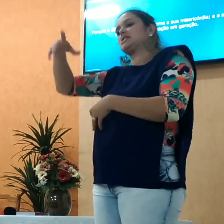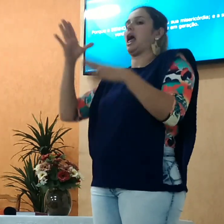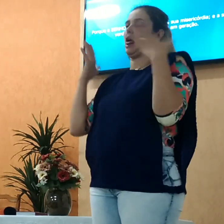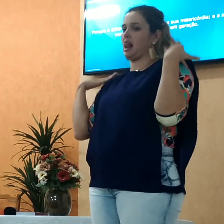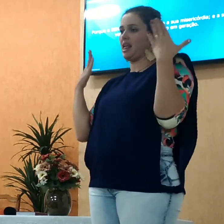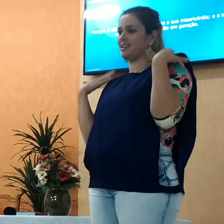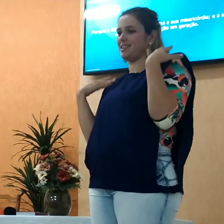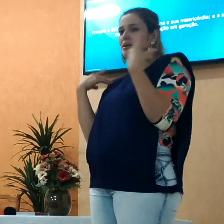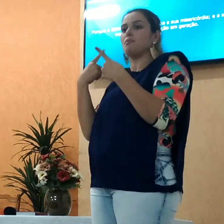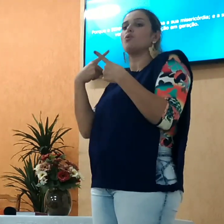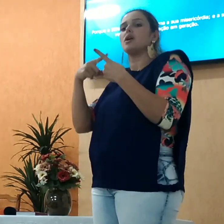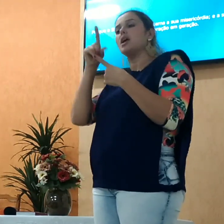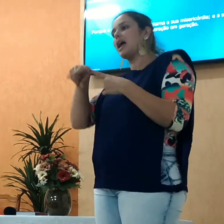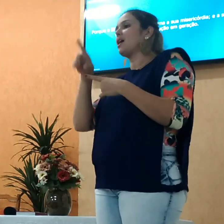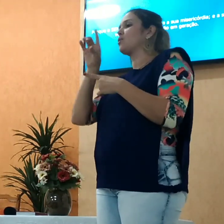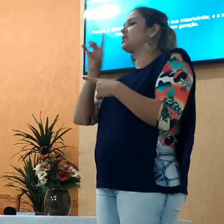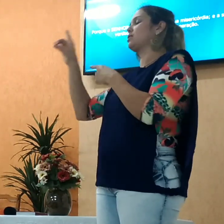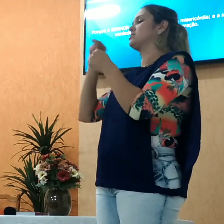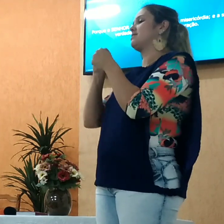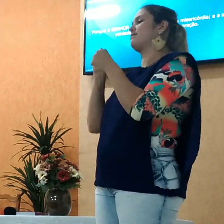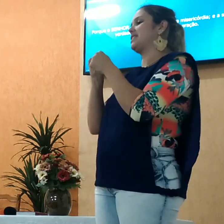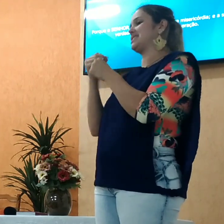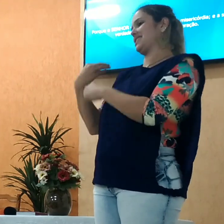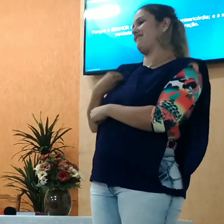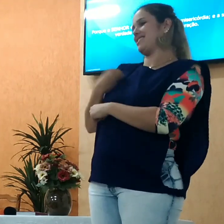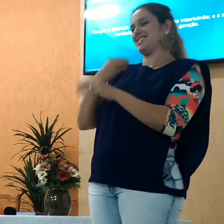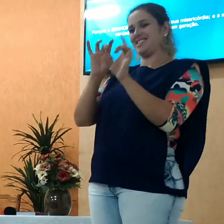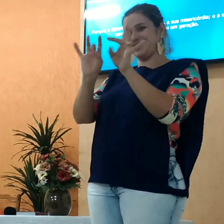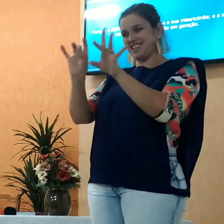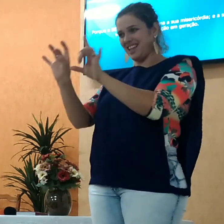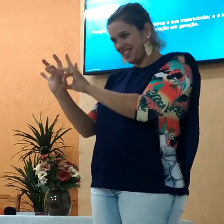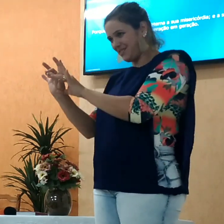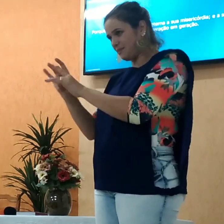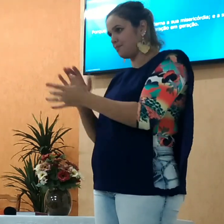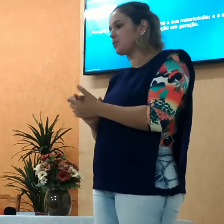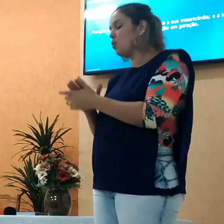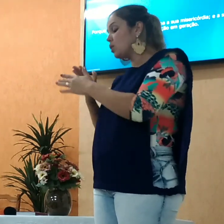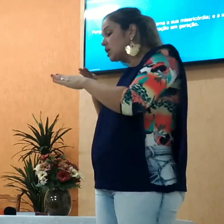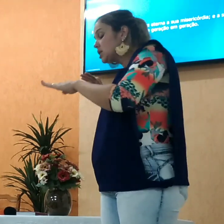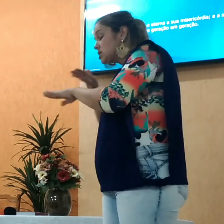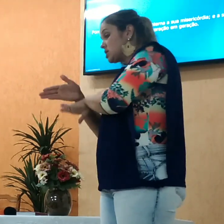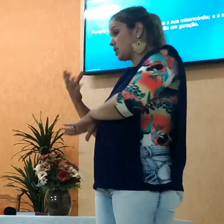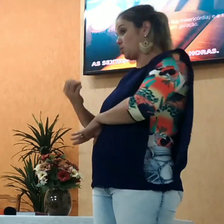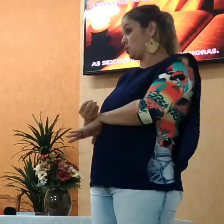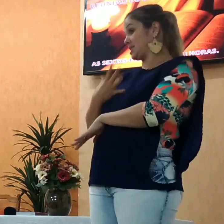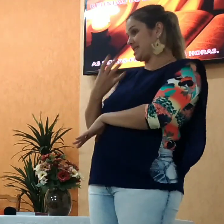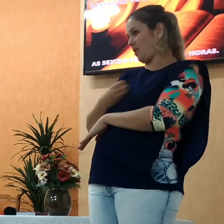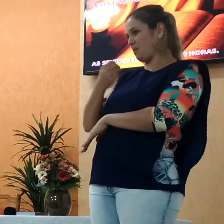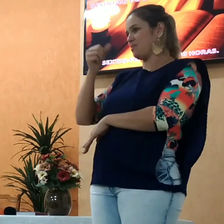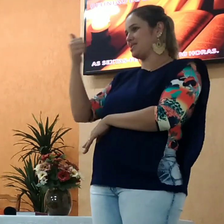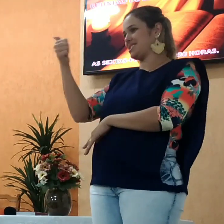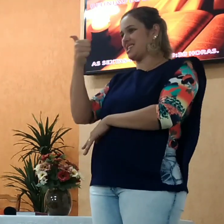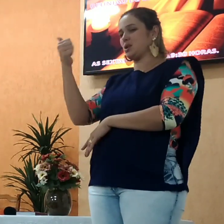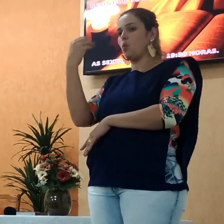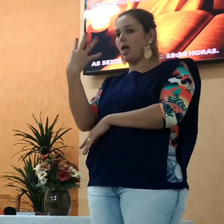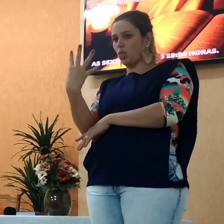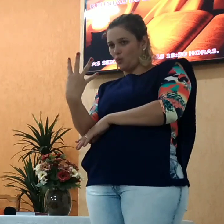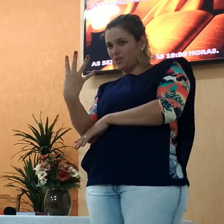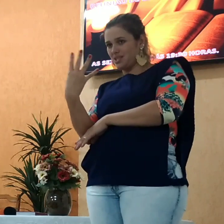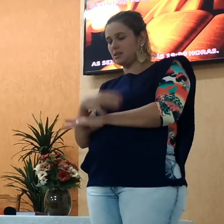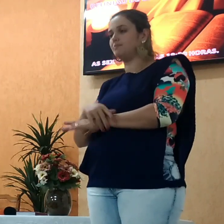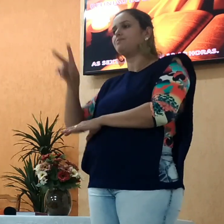Senhor fez na vida de vocês. E quando ele chega aqui no Salmo 114, ele está